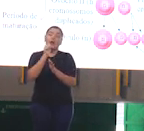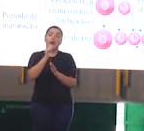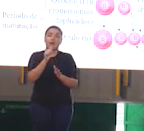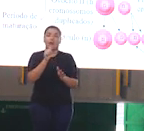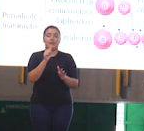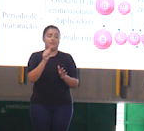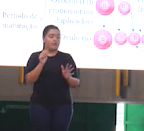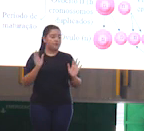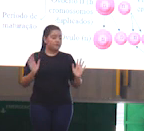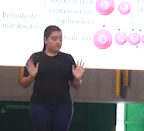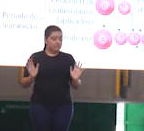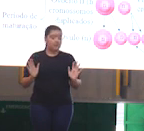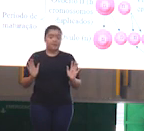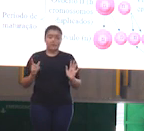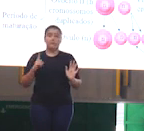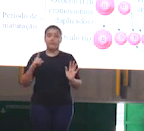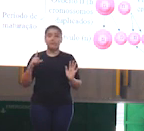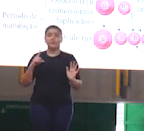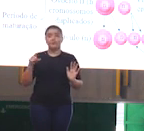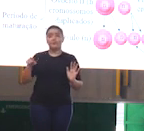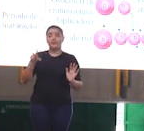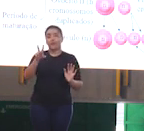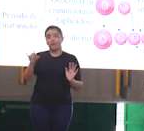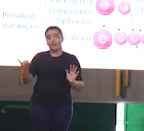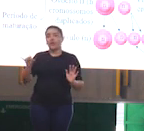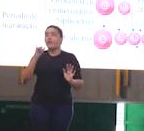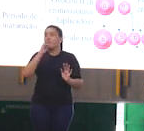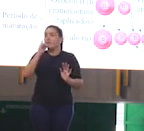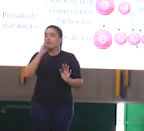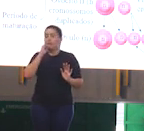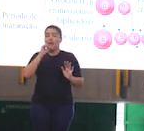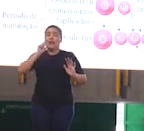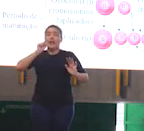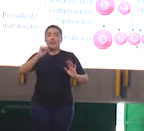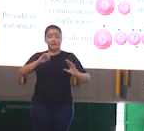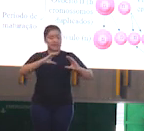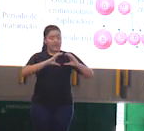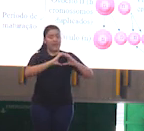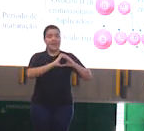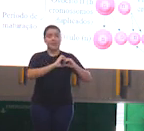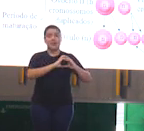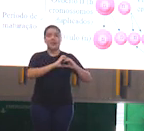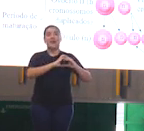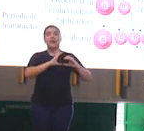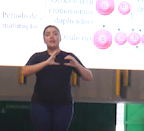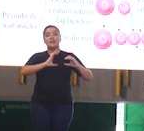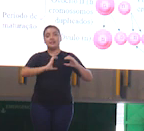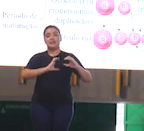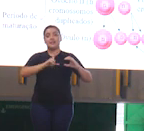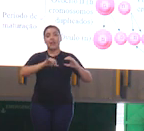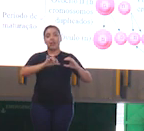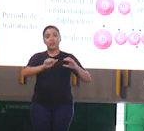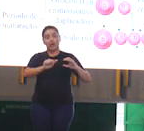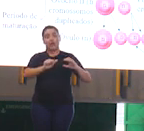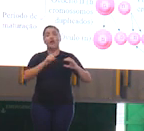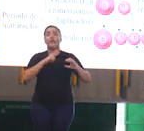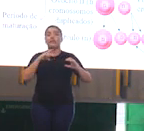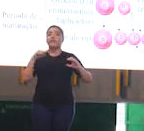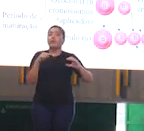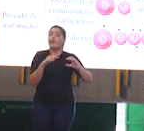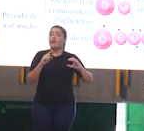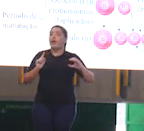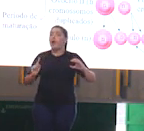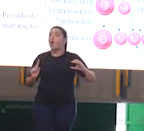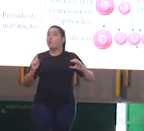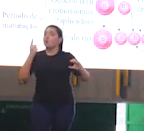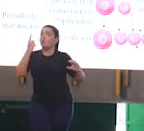que a ovulogênese, ela, para cada célula germinativa, forma-se apenas quem?